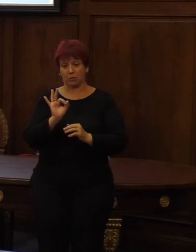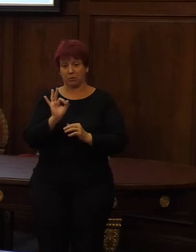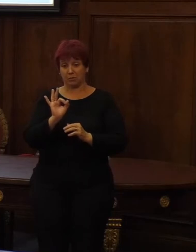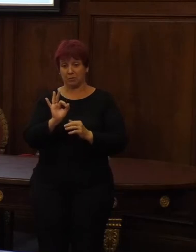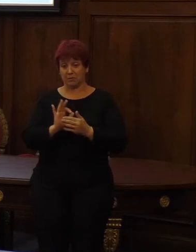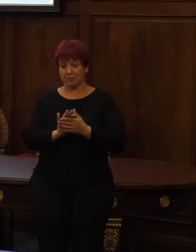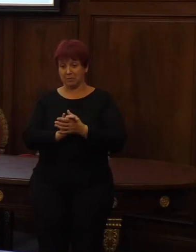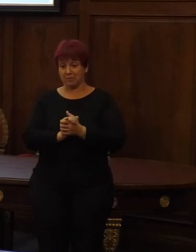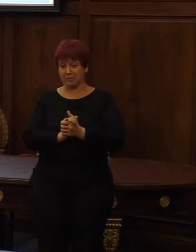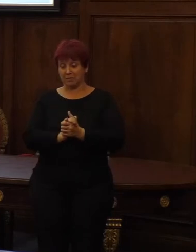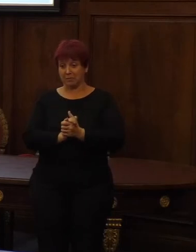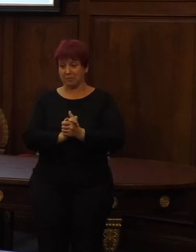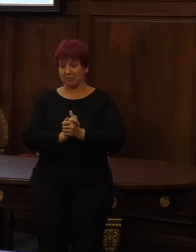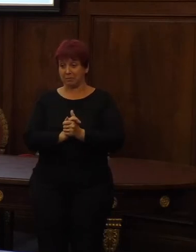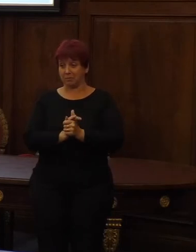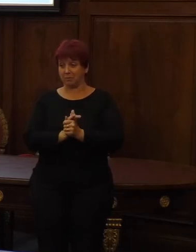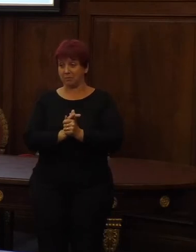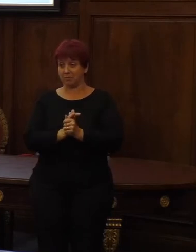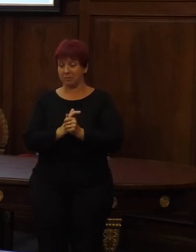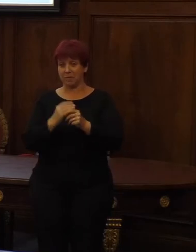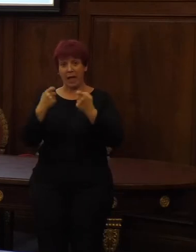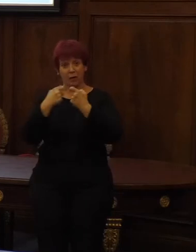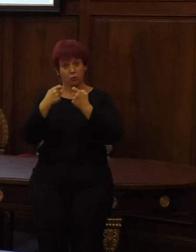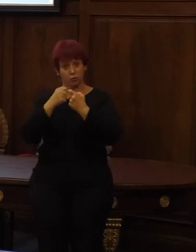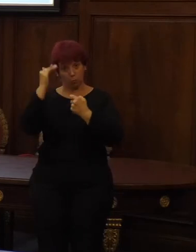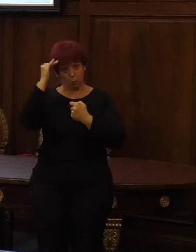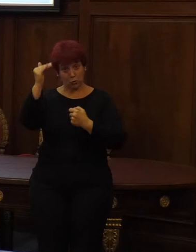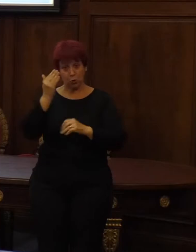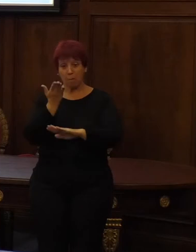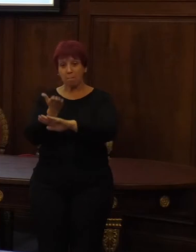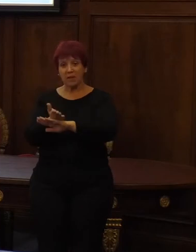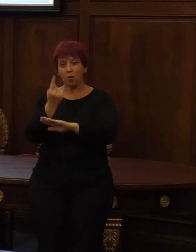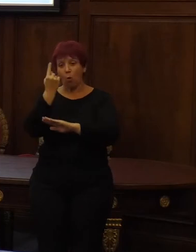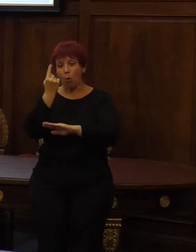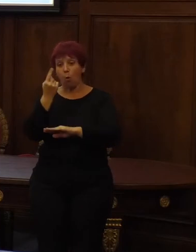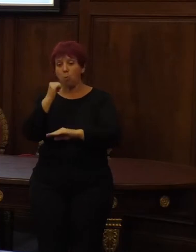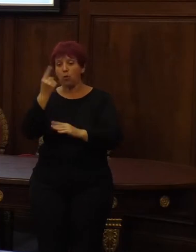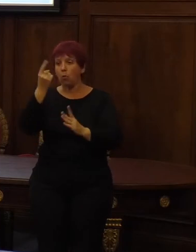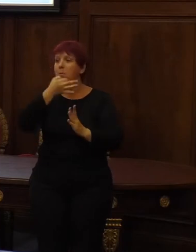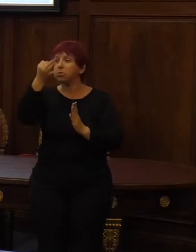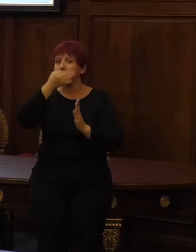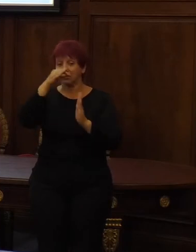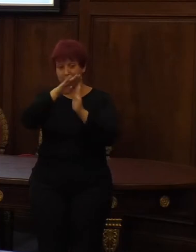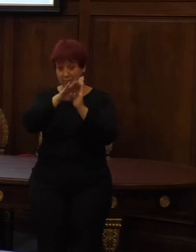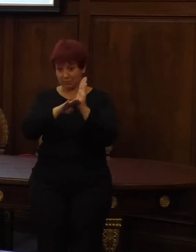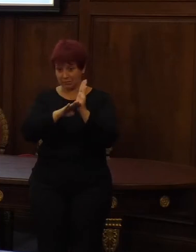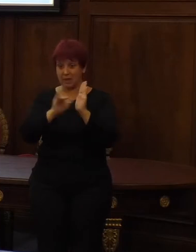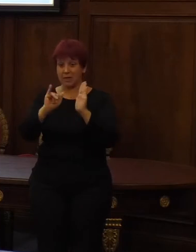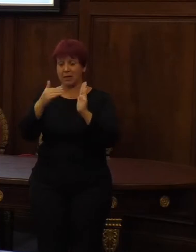Voy a levantar. La Asociación de Docentes de la Universidad de la República me pidió un espacio para leer una proclama y me